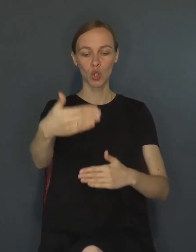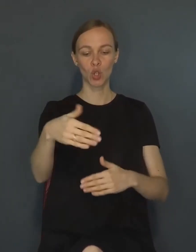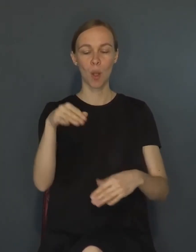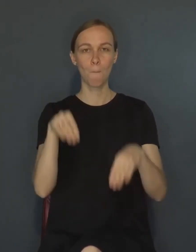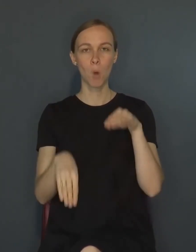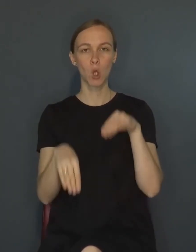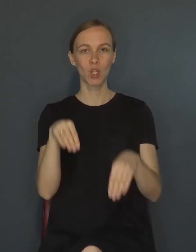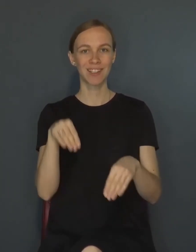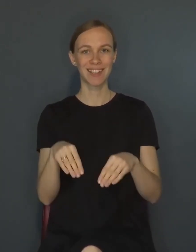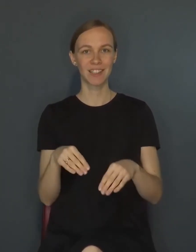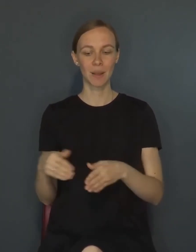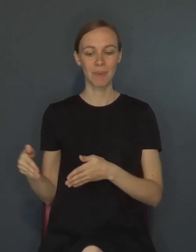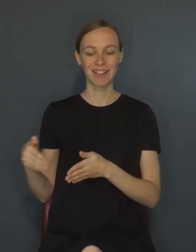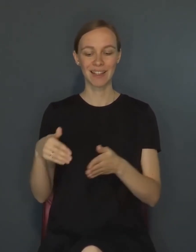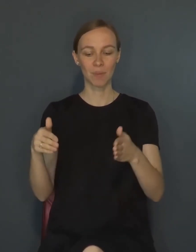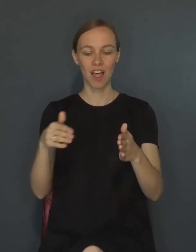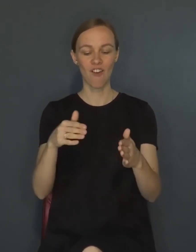заплавами річки Ікви.